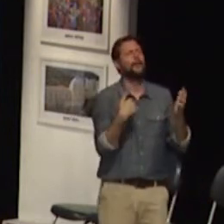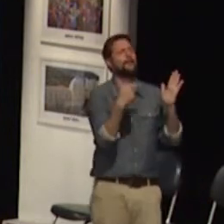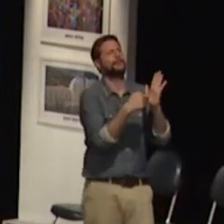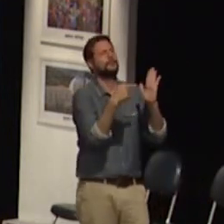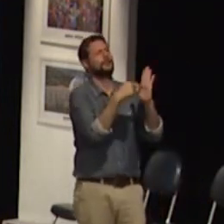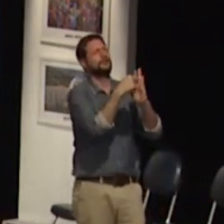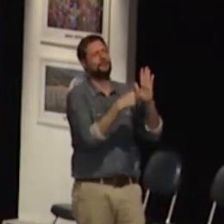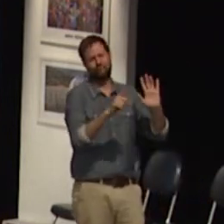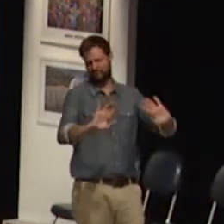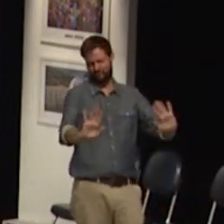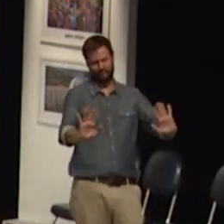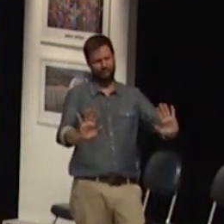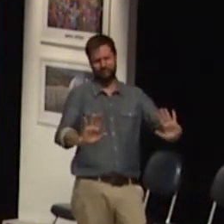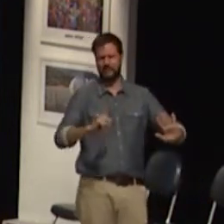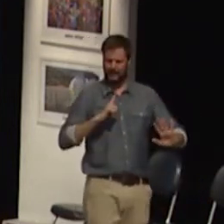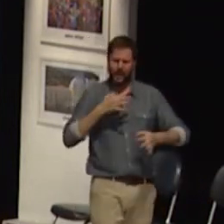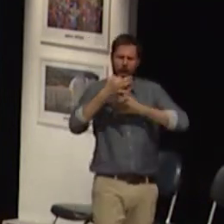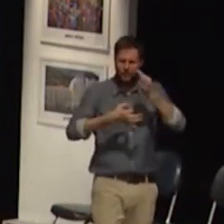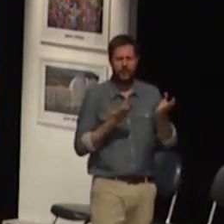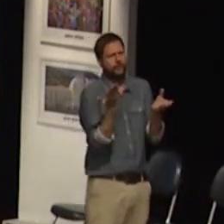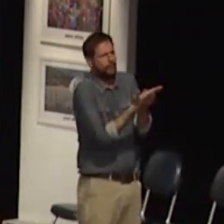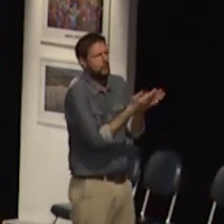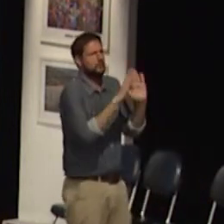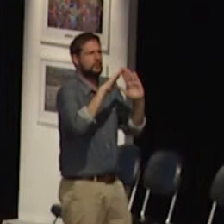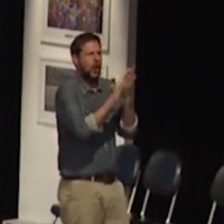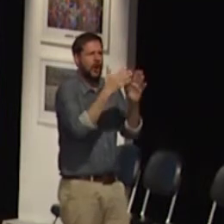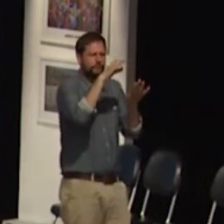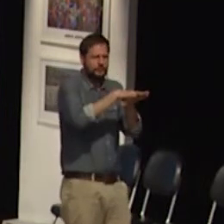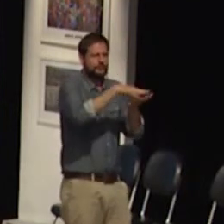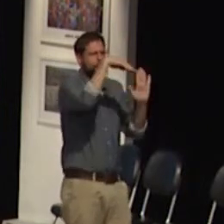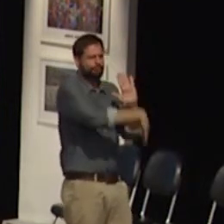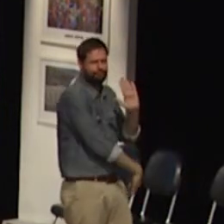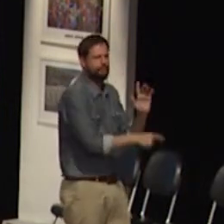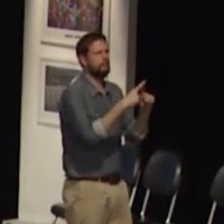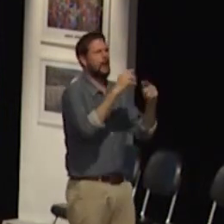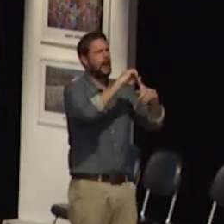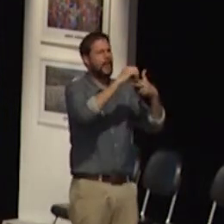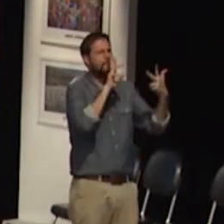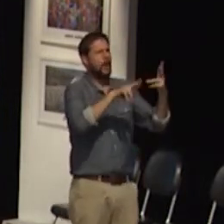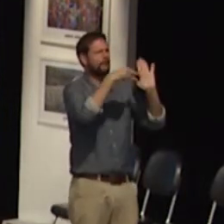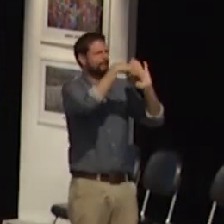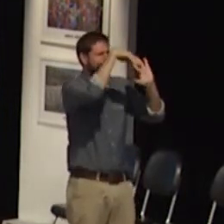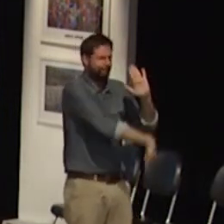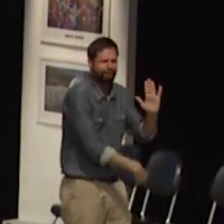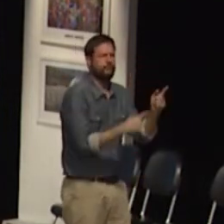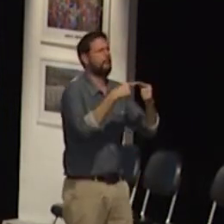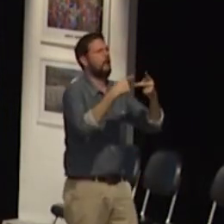Aí eu quero. Não, isso não. A gente precisa colocar uma opinião, argumentar sobre essa